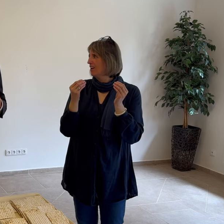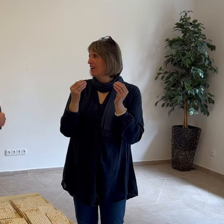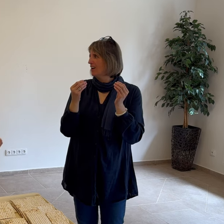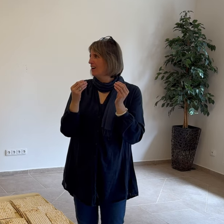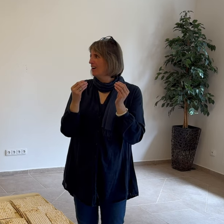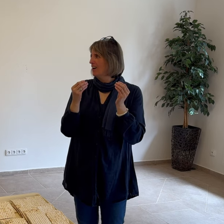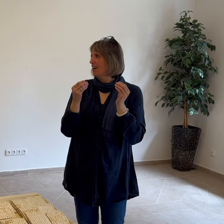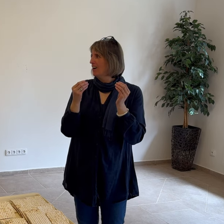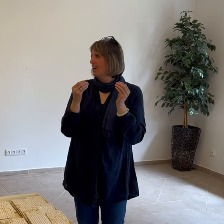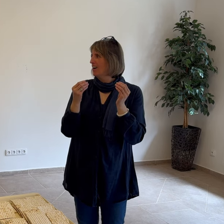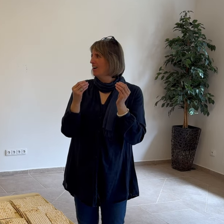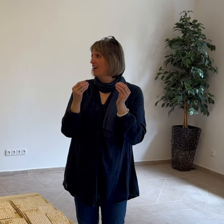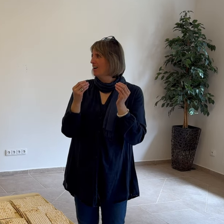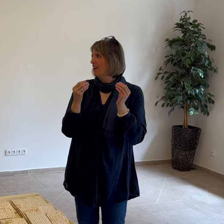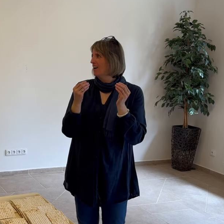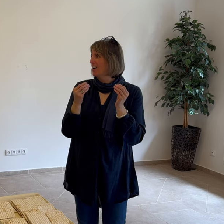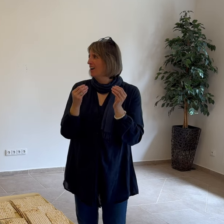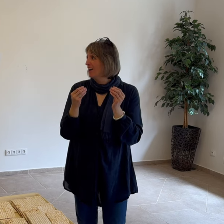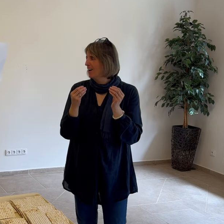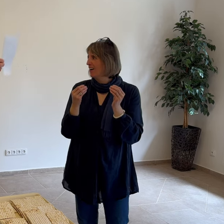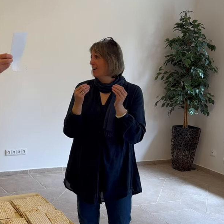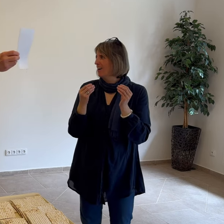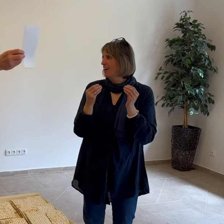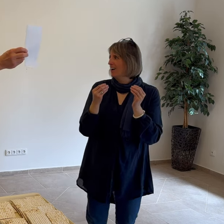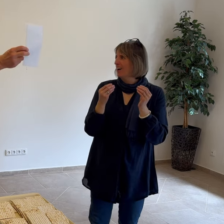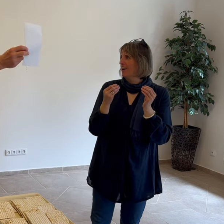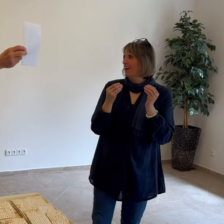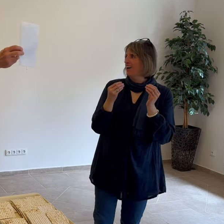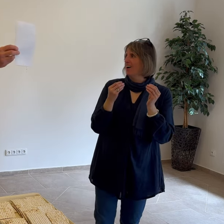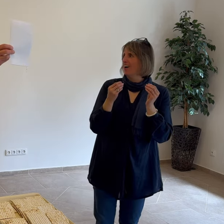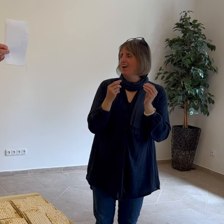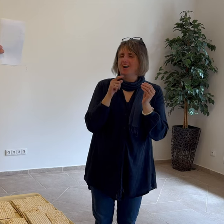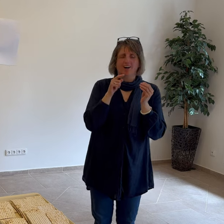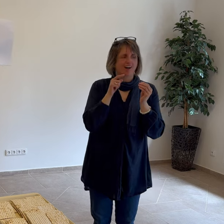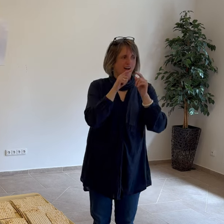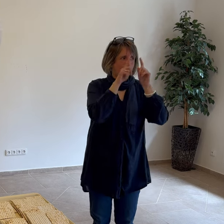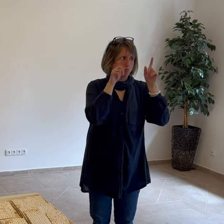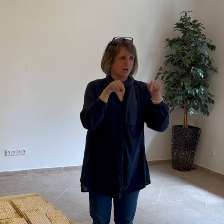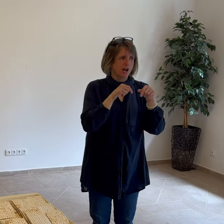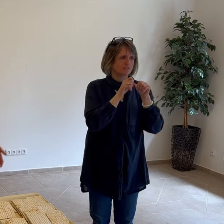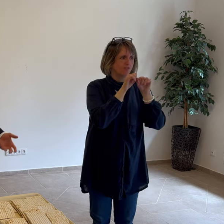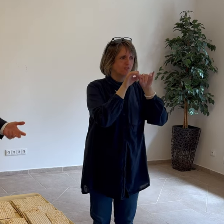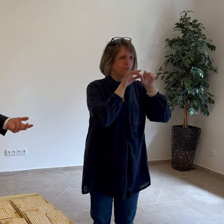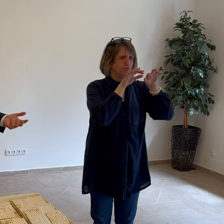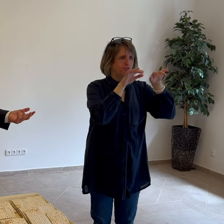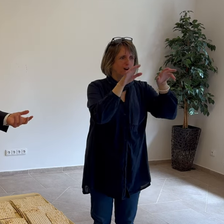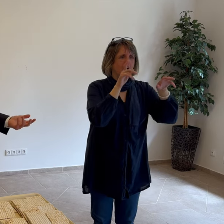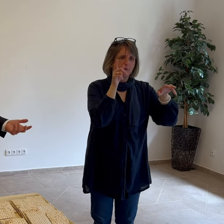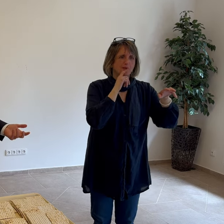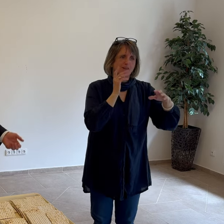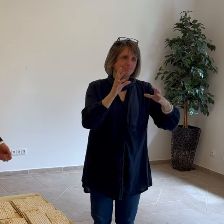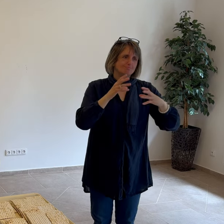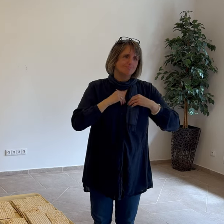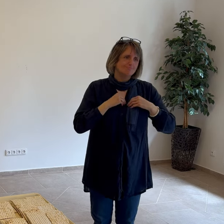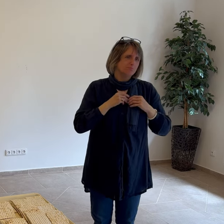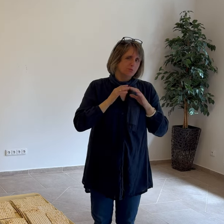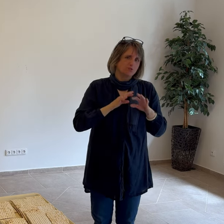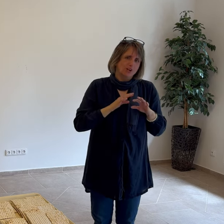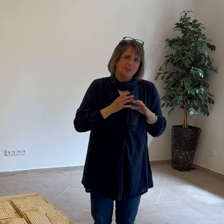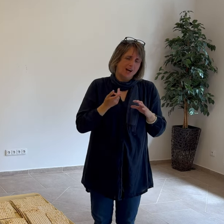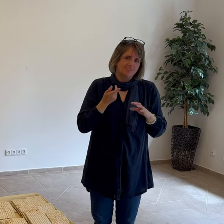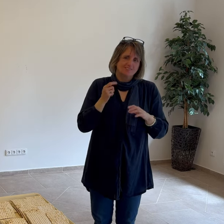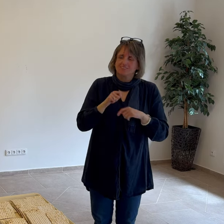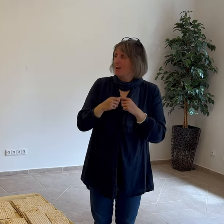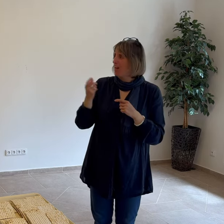vysílal při noci kostelu na té vysílal tu životo životodárnou energii od pána